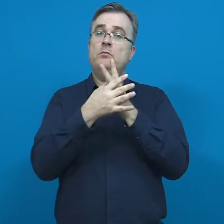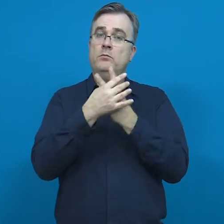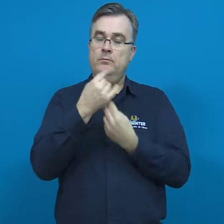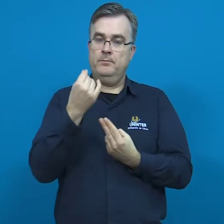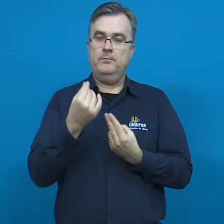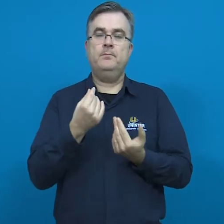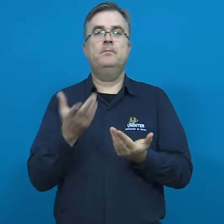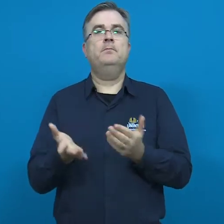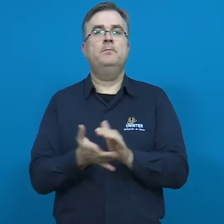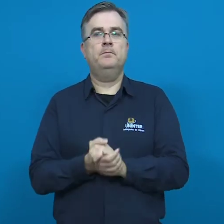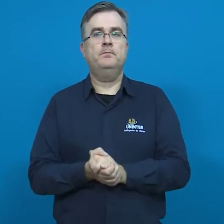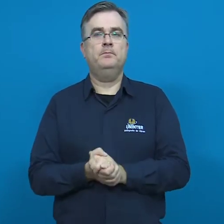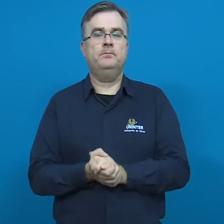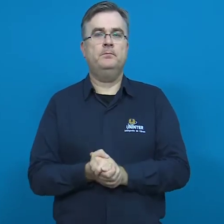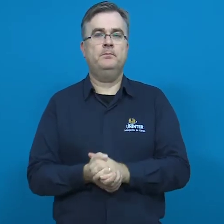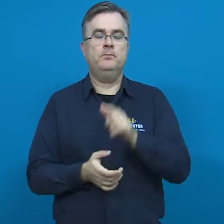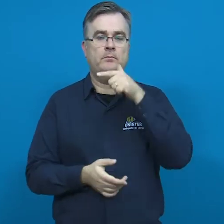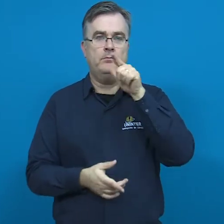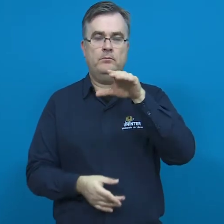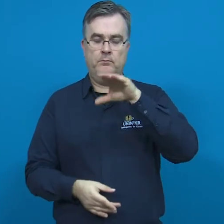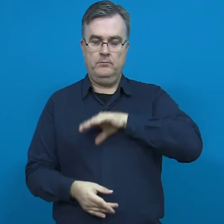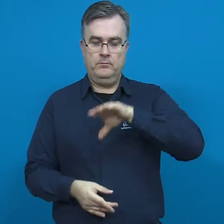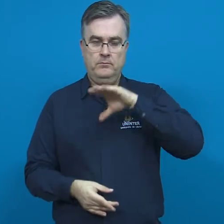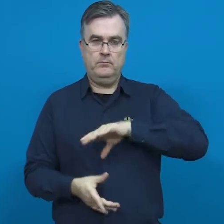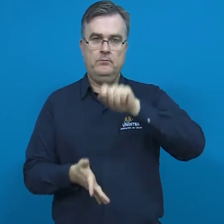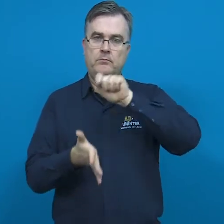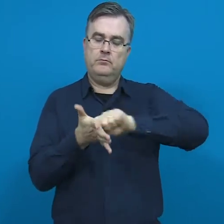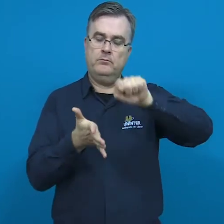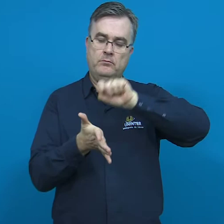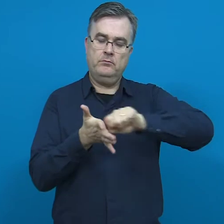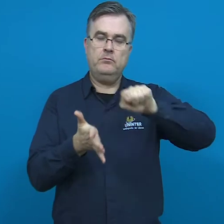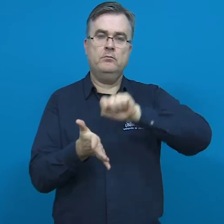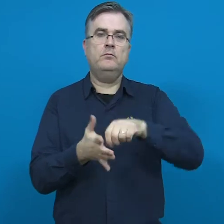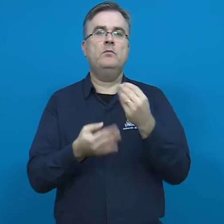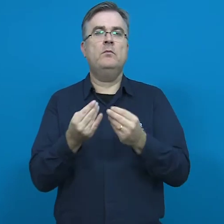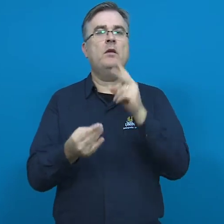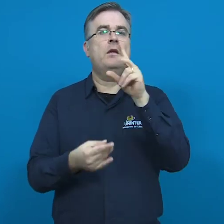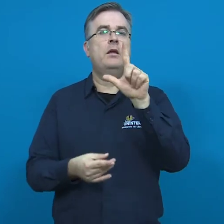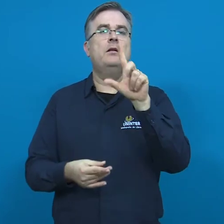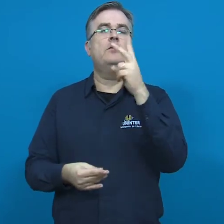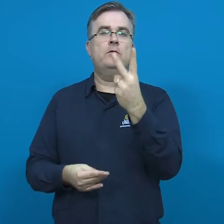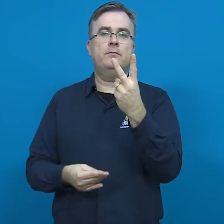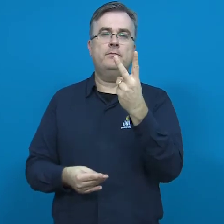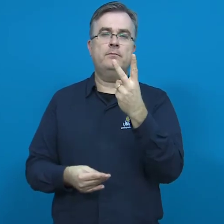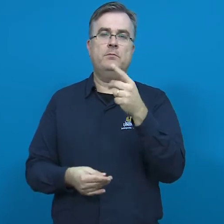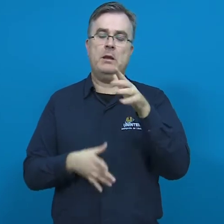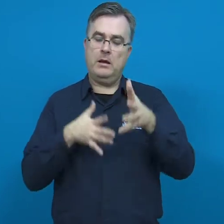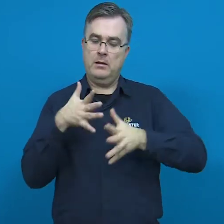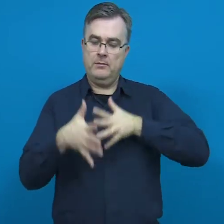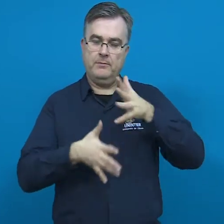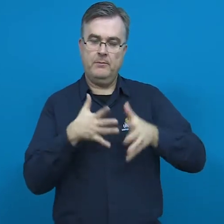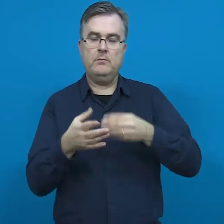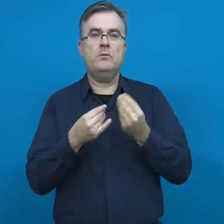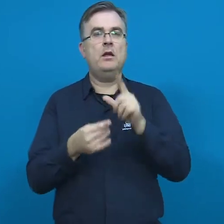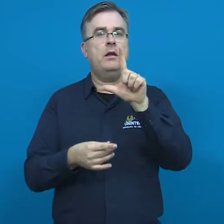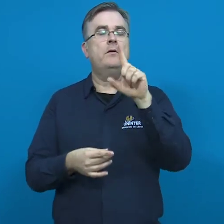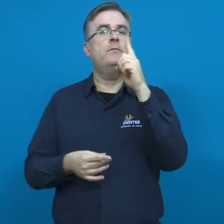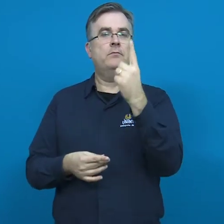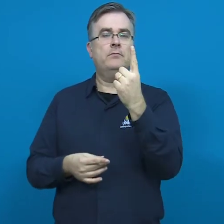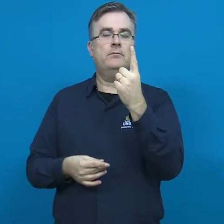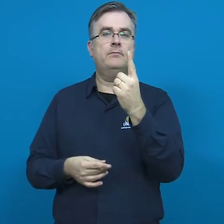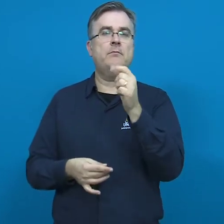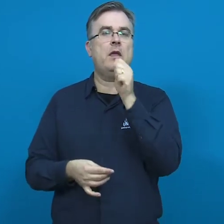o bilinguismo. Seria a língua portuguesa escrita como L2 e a Libras